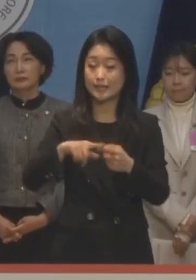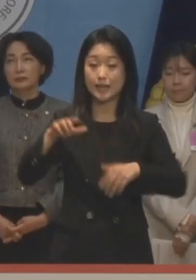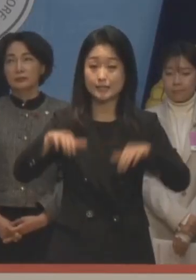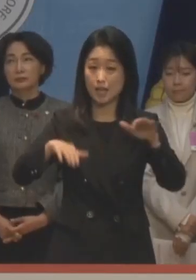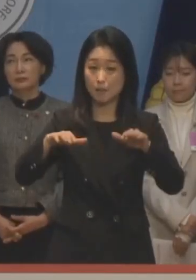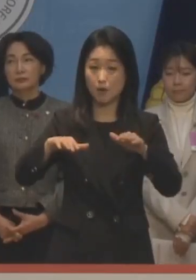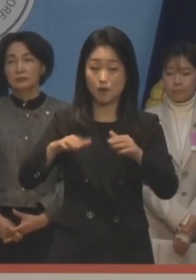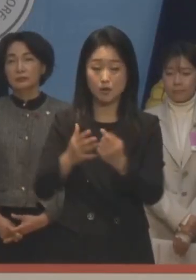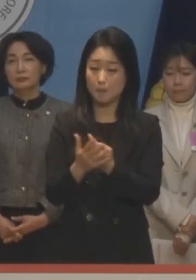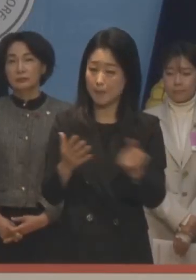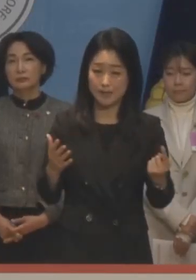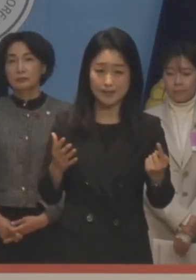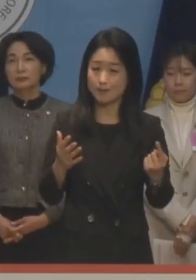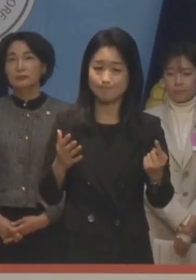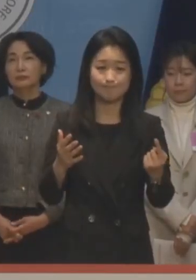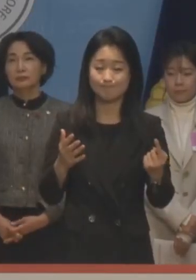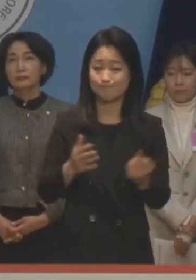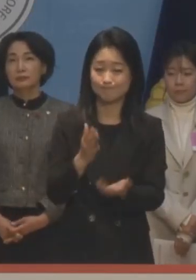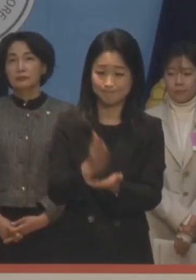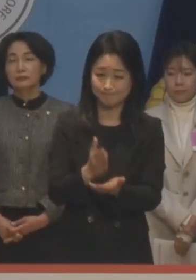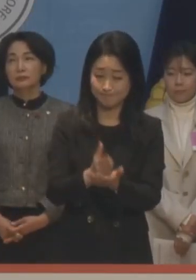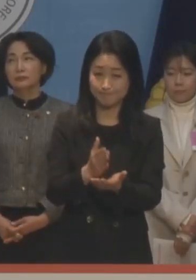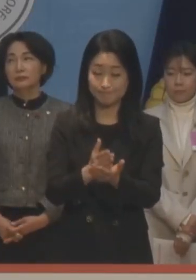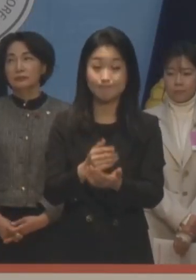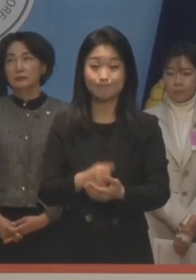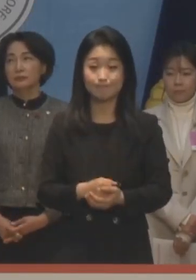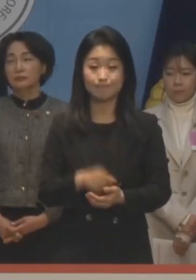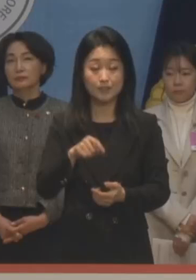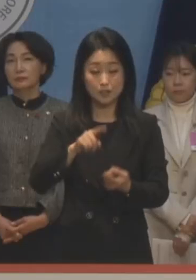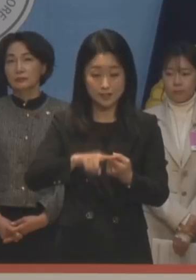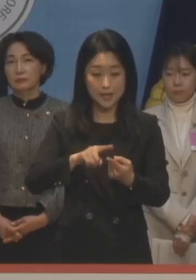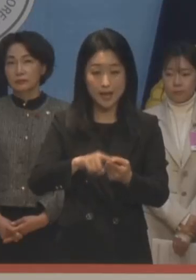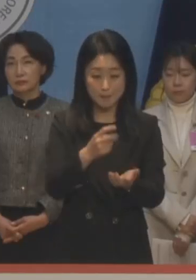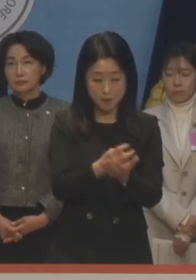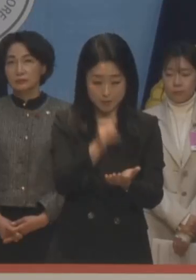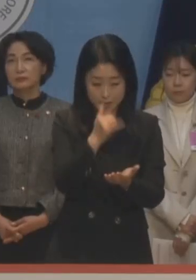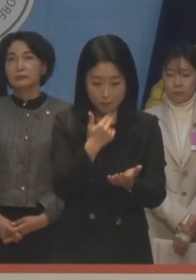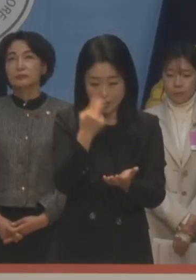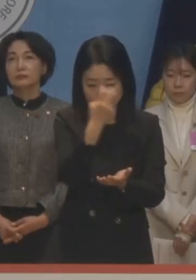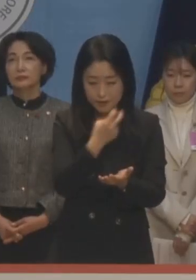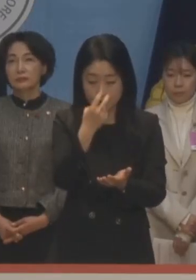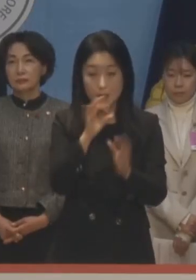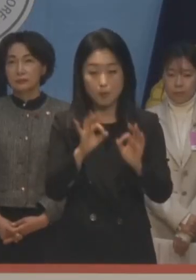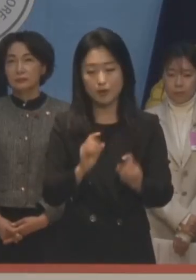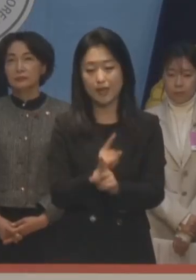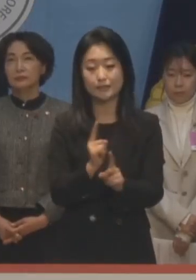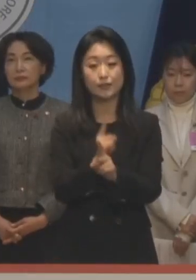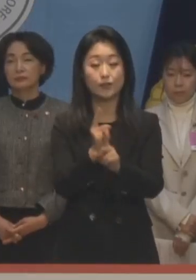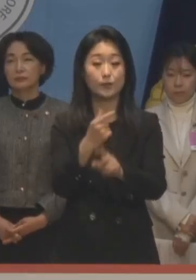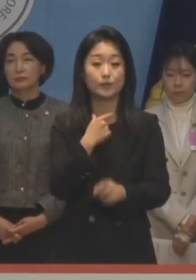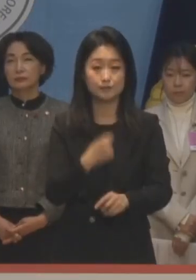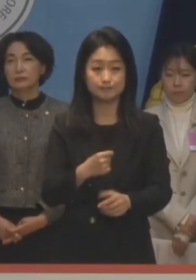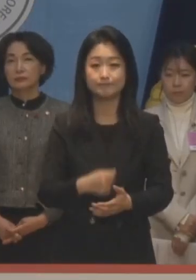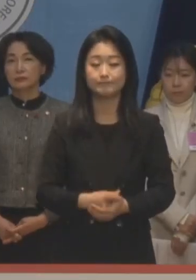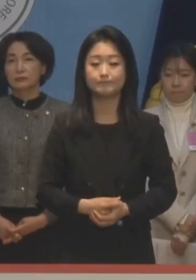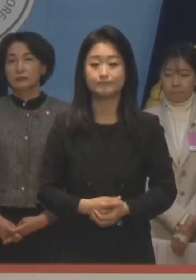차별과 배제를 야기하거나 용인하는 조항들을 순차적으로 개정해 나갈